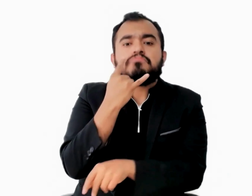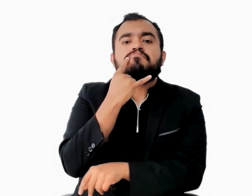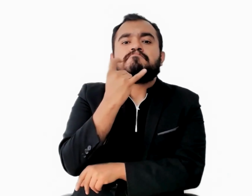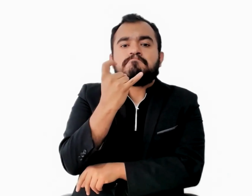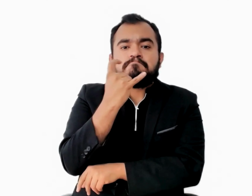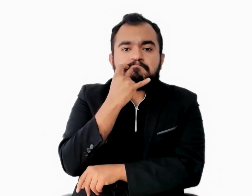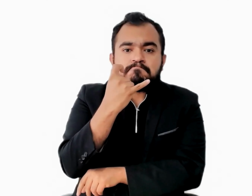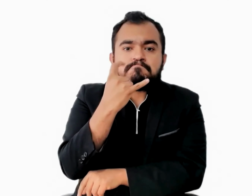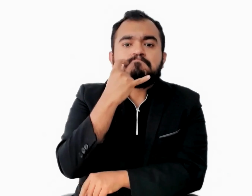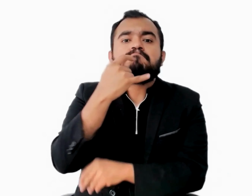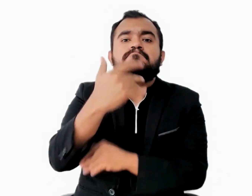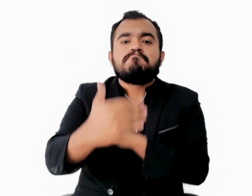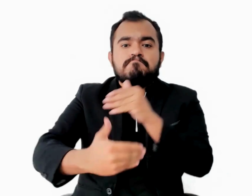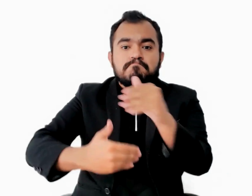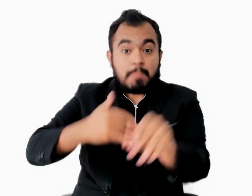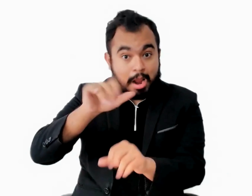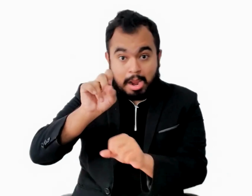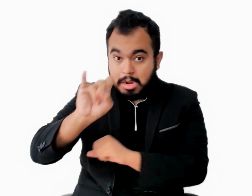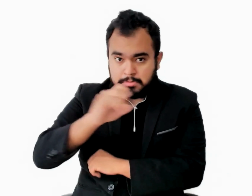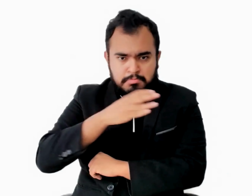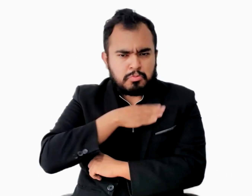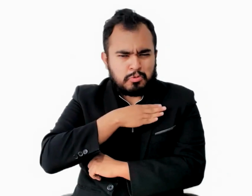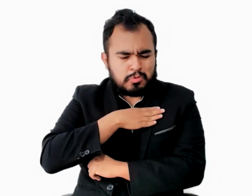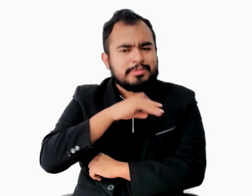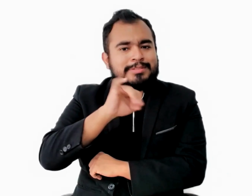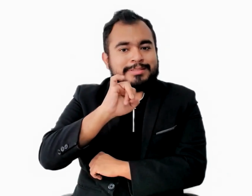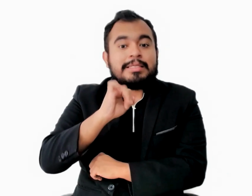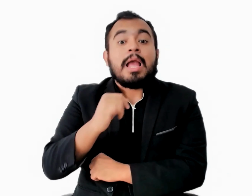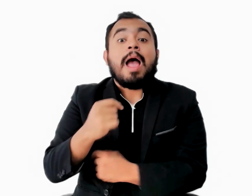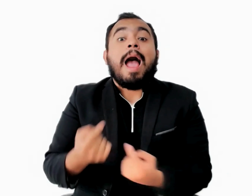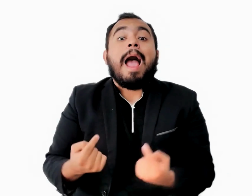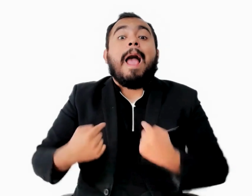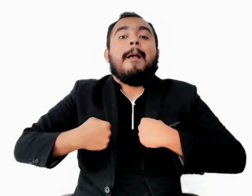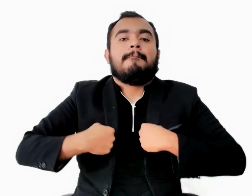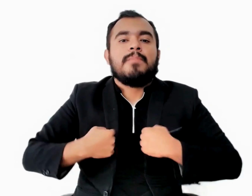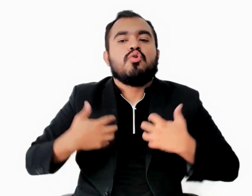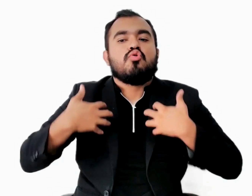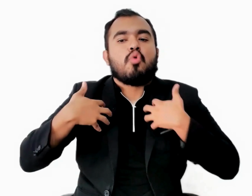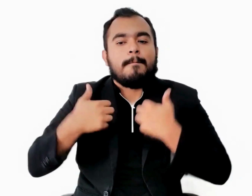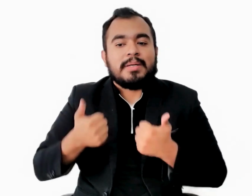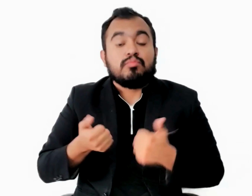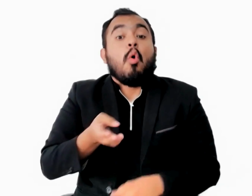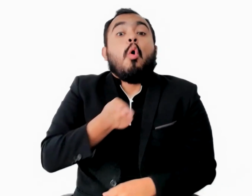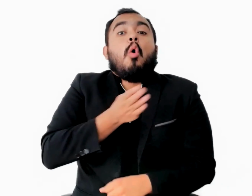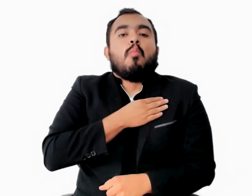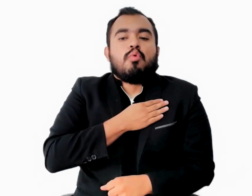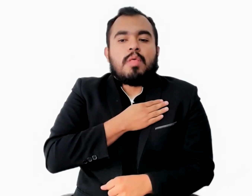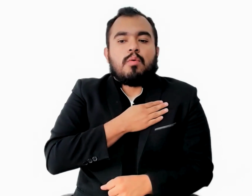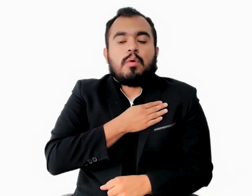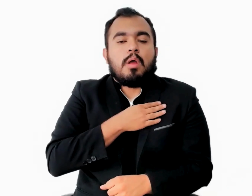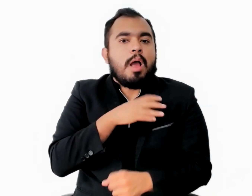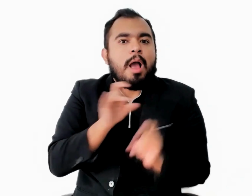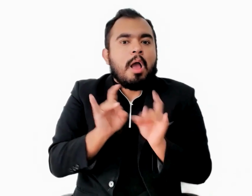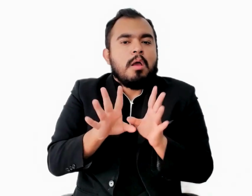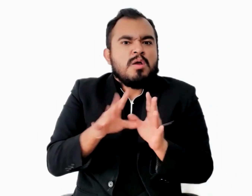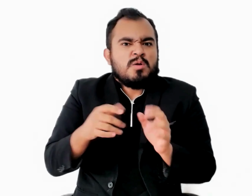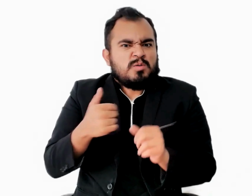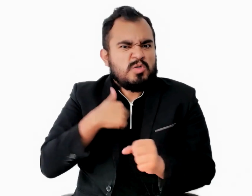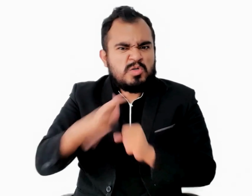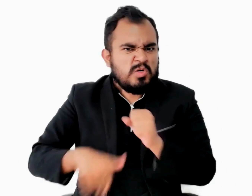perseverancia y es de ser bondadosos y comprensivos con nosotros mismos, ¿no? Al final decir, ok, esta vez salió el reptil, salió la lagartija,